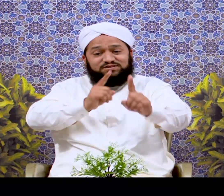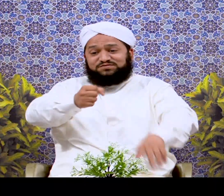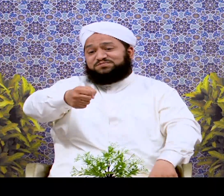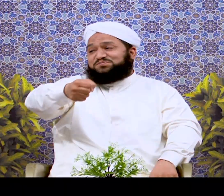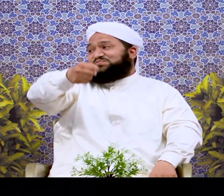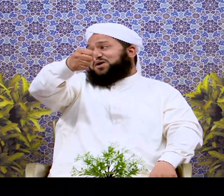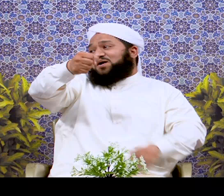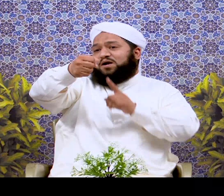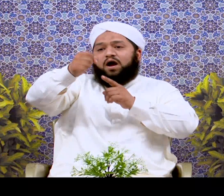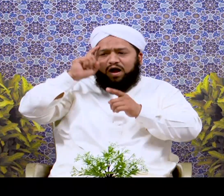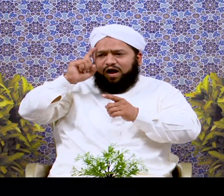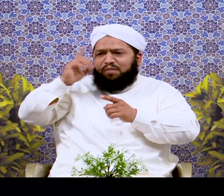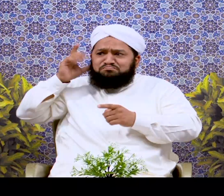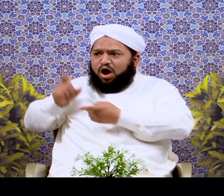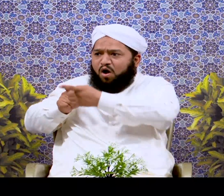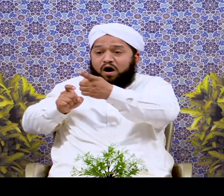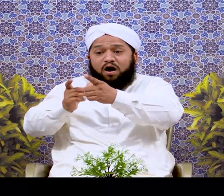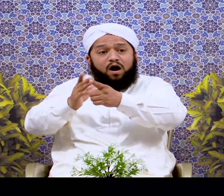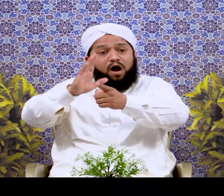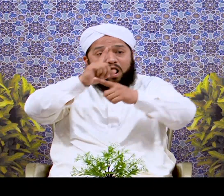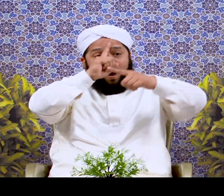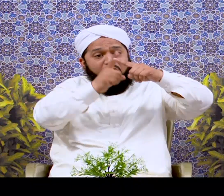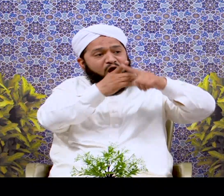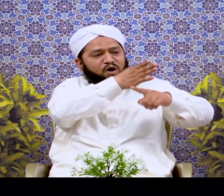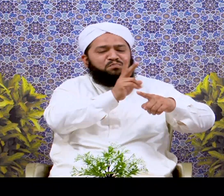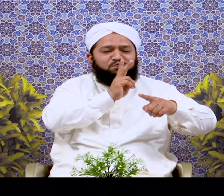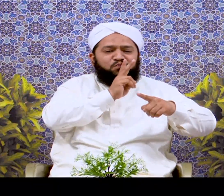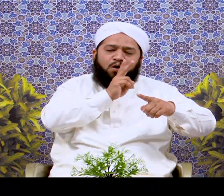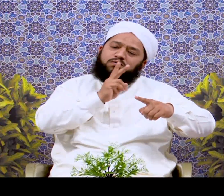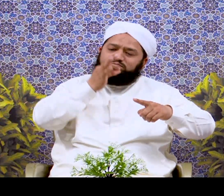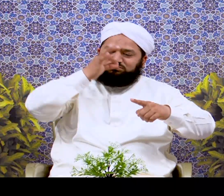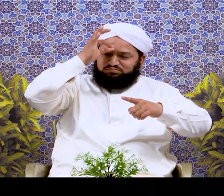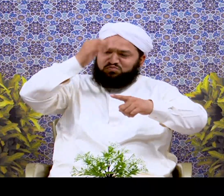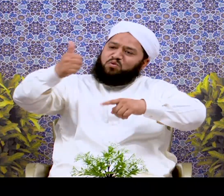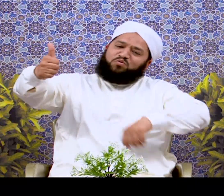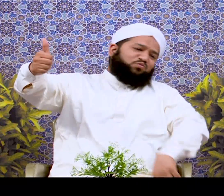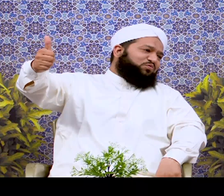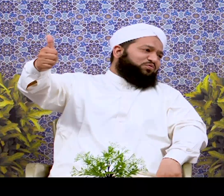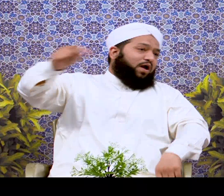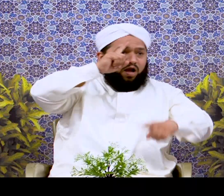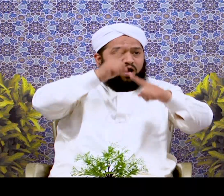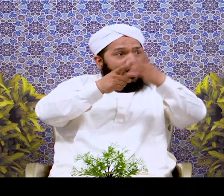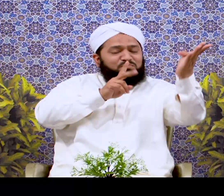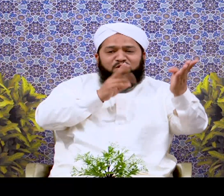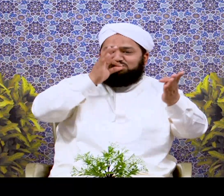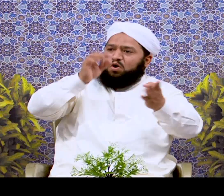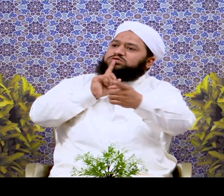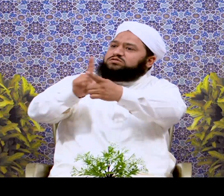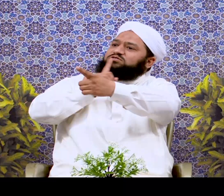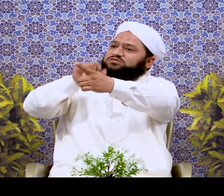دیکھیے، اپنے تو اپنے پرائے بھی آپ صلی اللہ علیہ وآلہ وصحبہ وسلم کے سچا ہونے کی گواہی دے